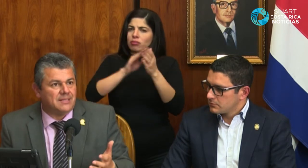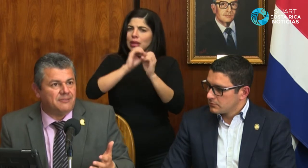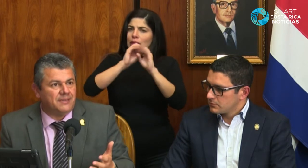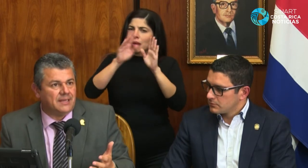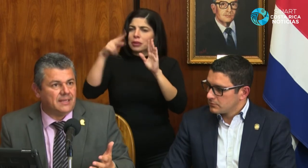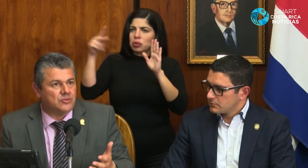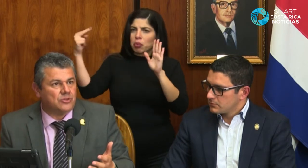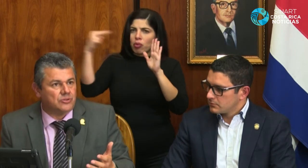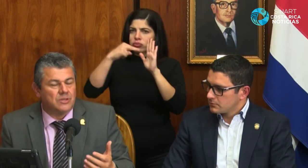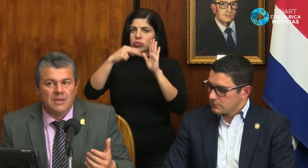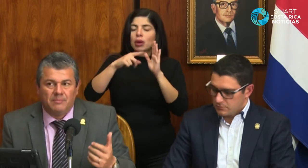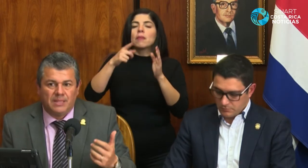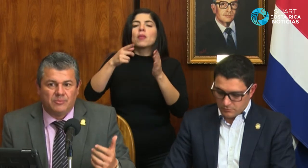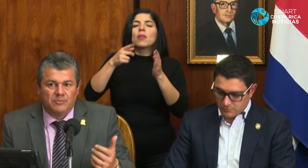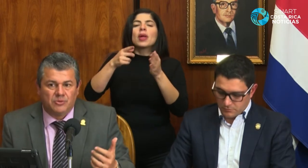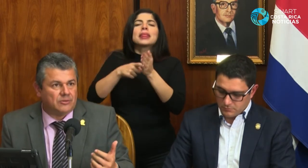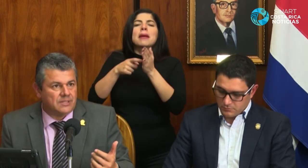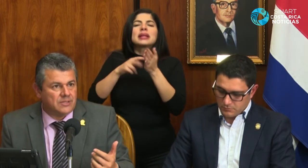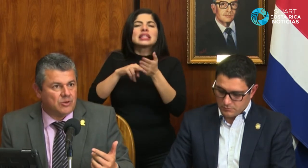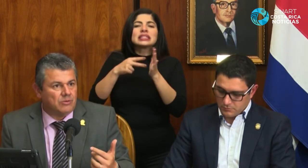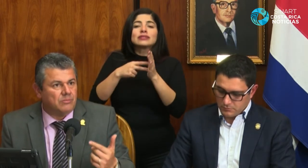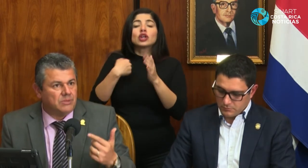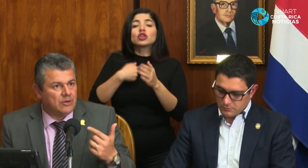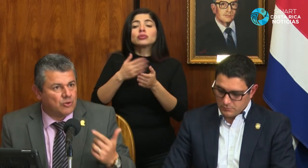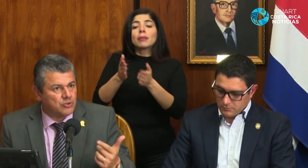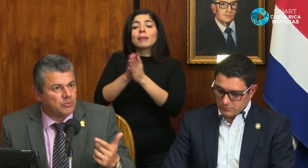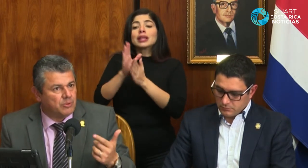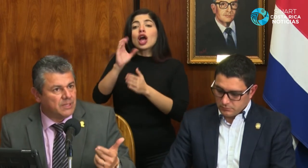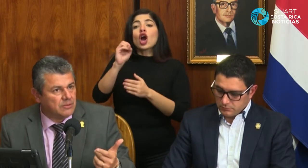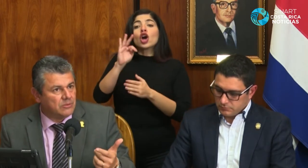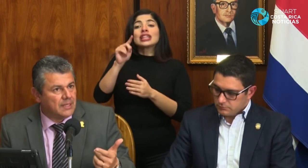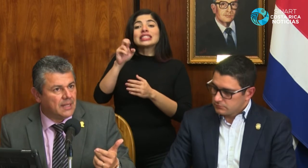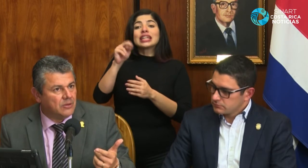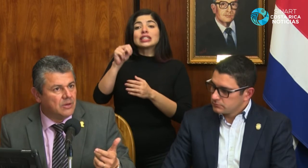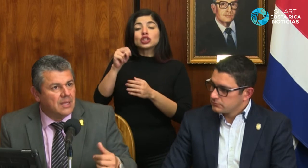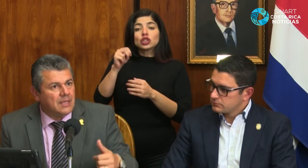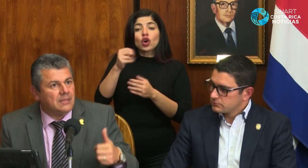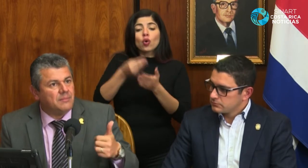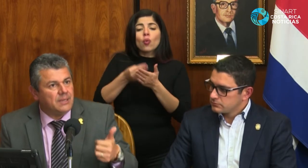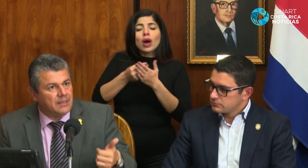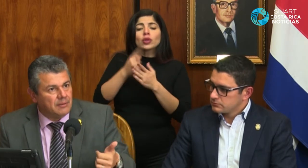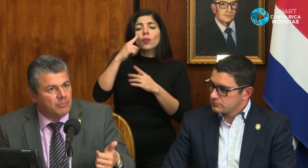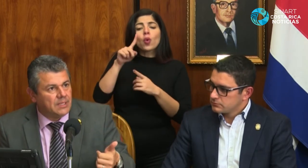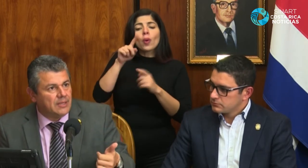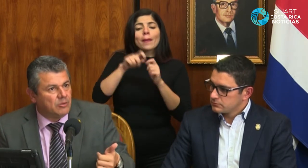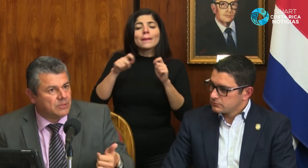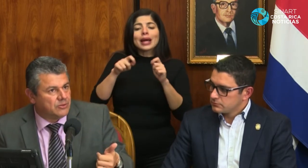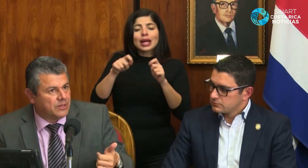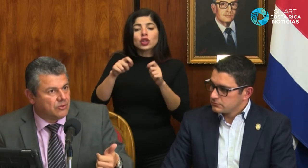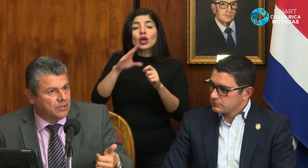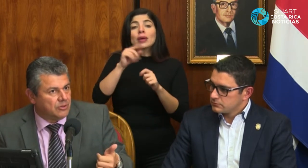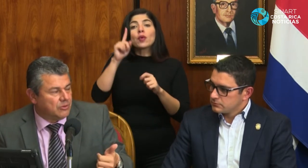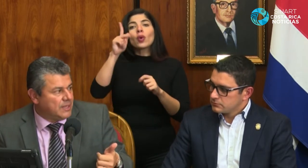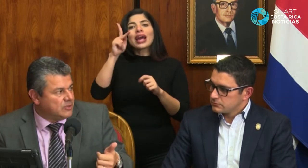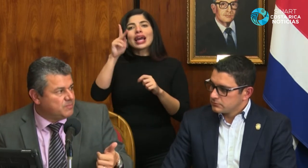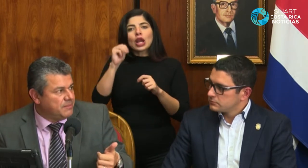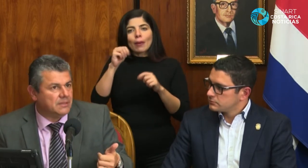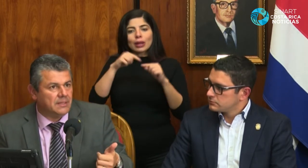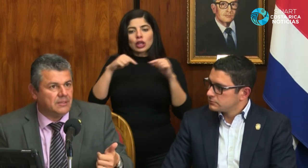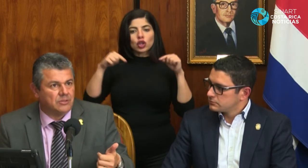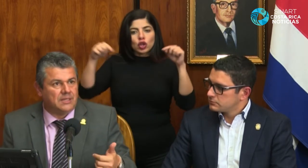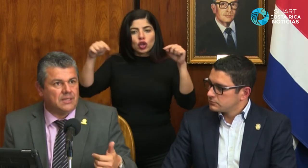demanda significa que nosotros pedimos una cotización de costo por metro cuadrado y también por kilómetro recorrido, lo cual